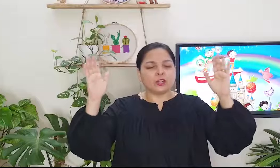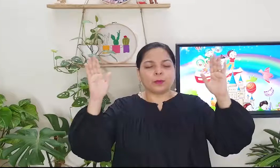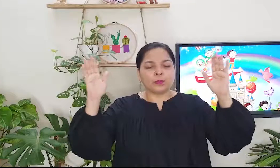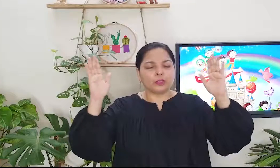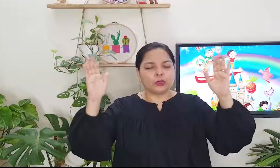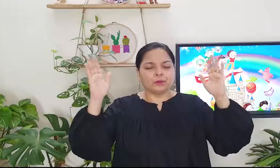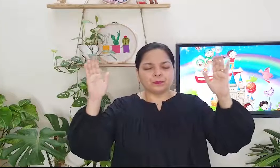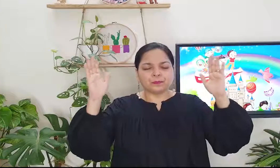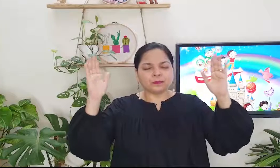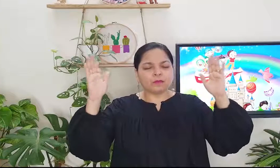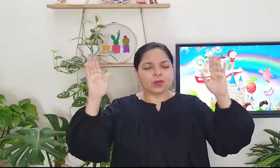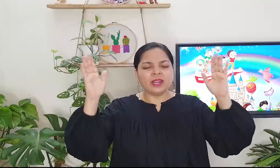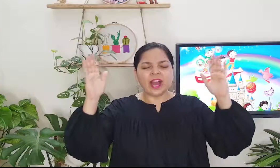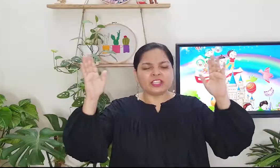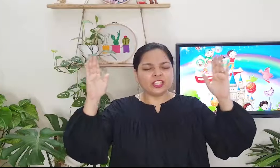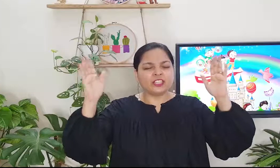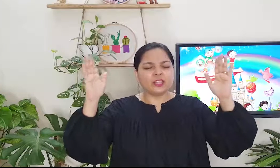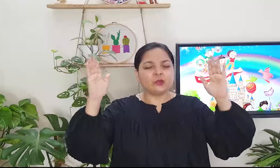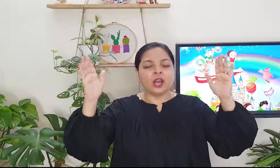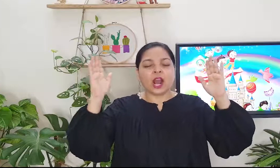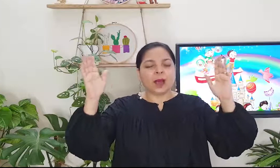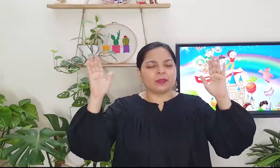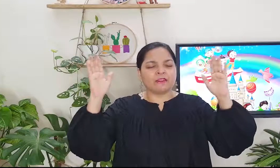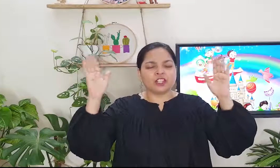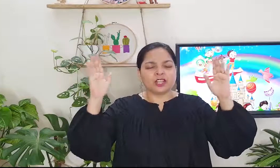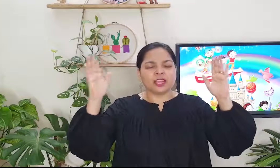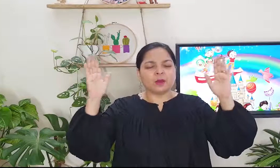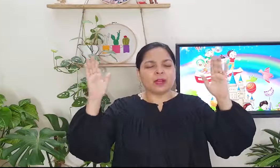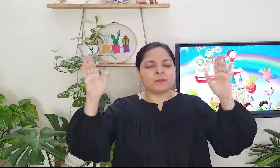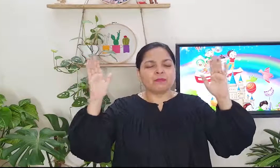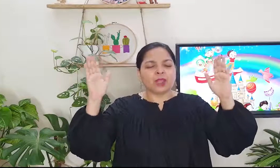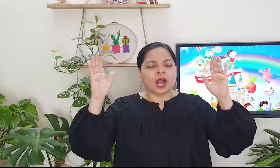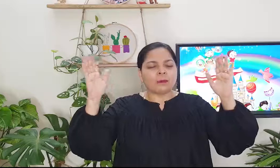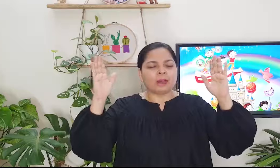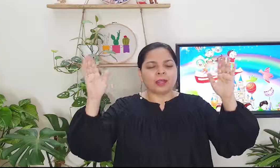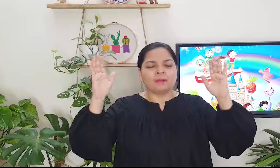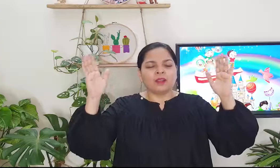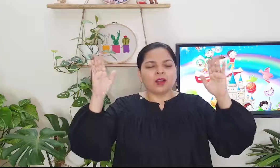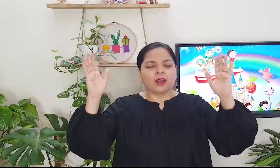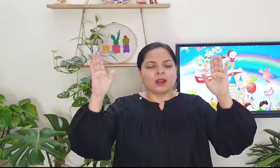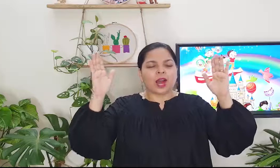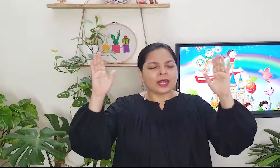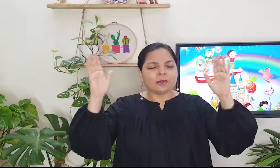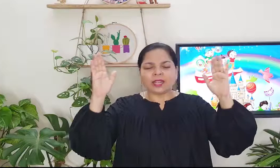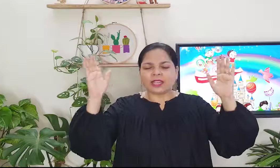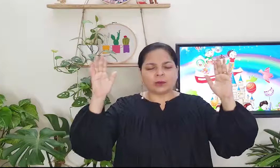এদের ওপরে বলছি, আমি এদের আশীষ দিচ্ছি তোমার বাক্যের দ্বারা, তোমার আত্মার